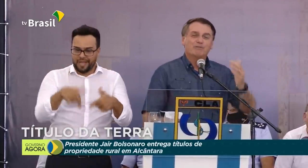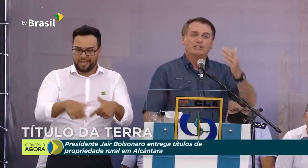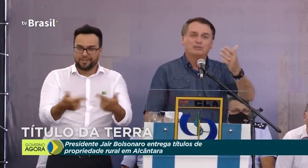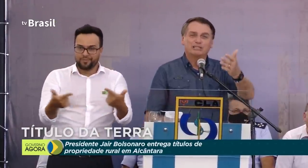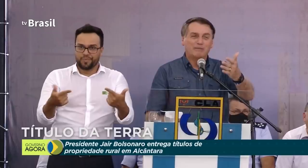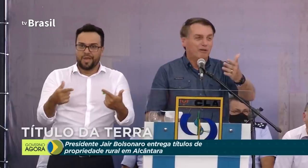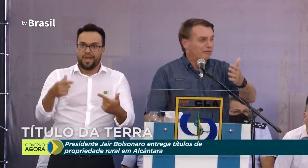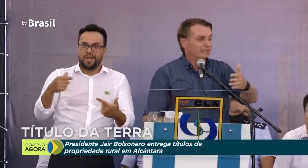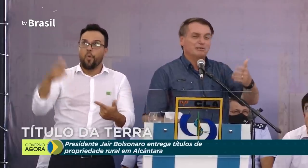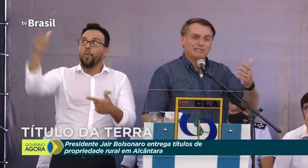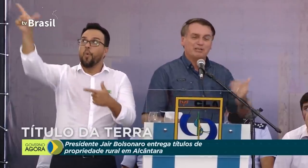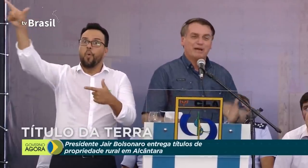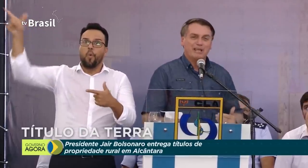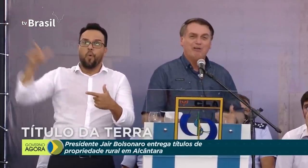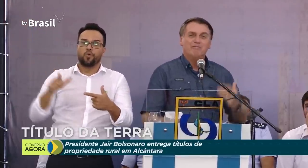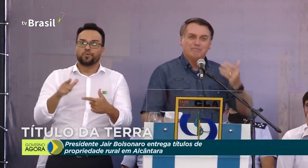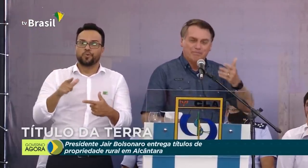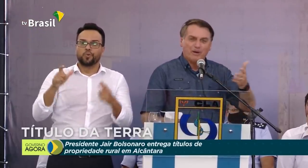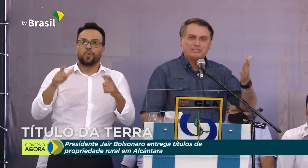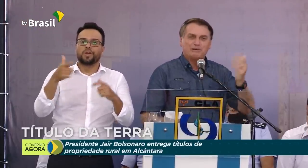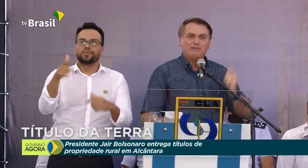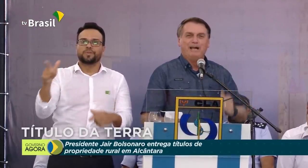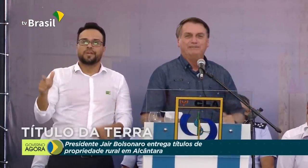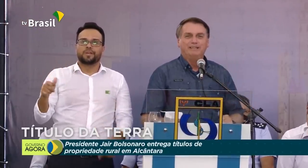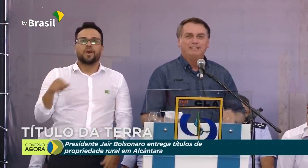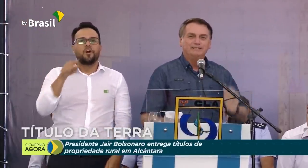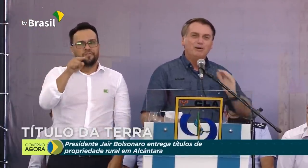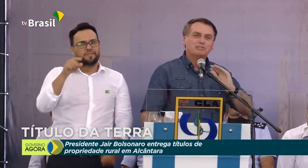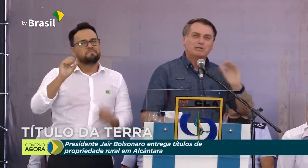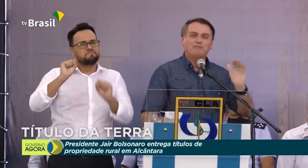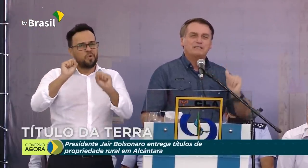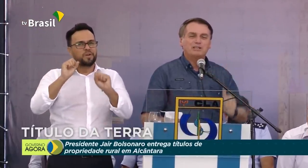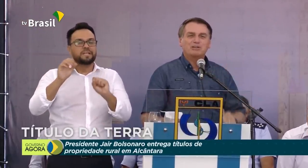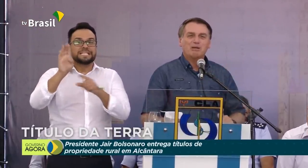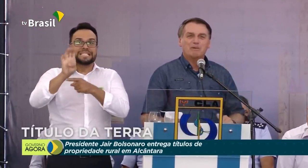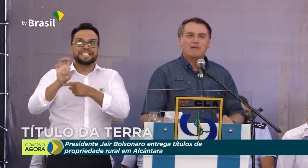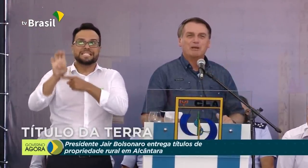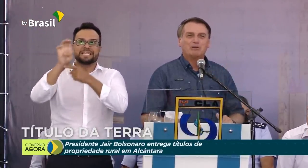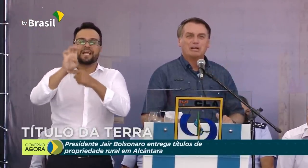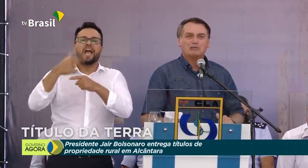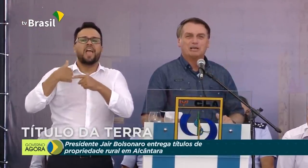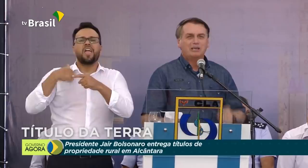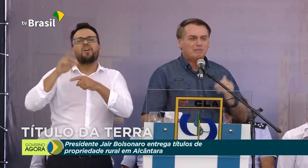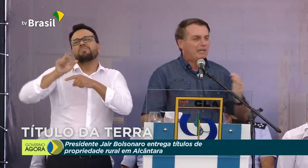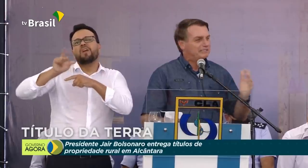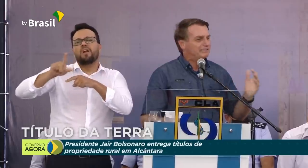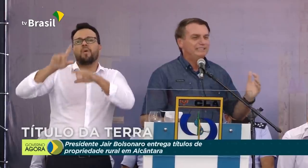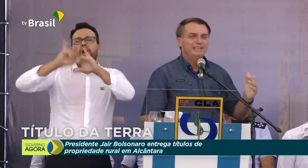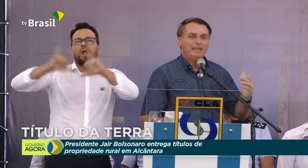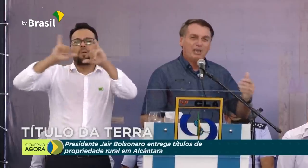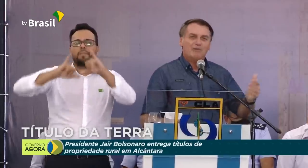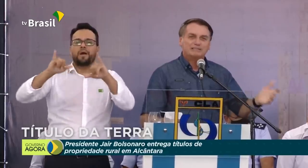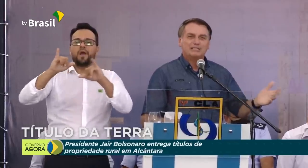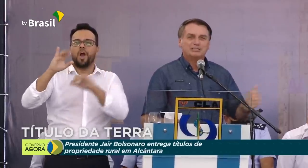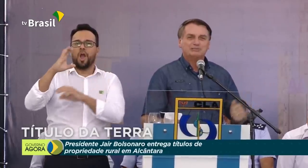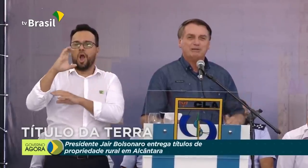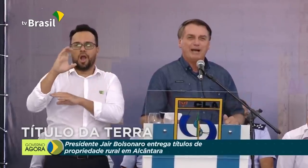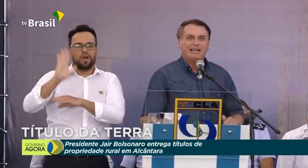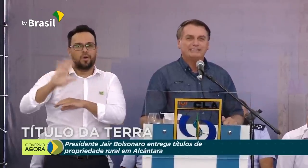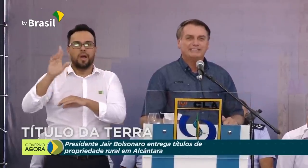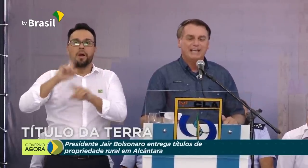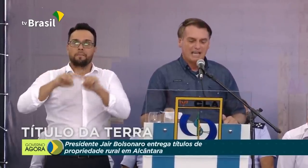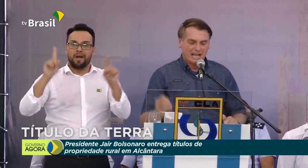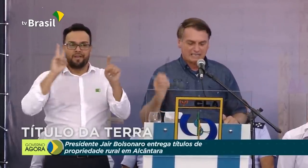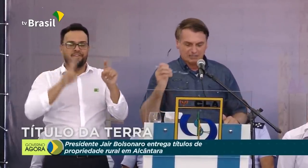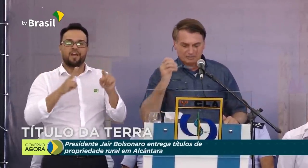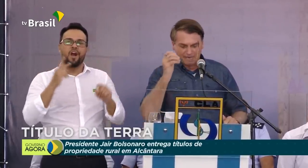Quem porventura está me ouvindo, não está no Maranhão, pode provar. Não estou fazendo campanha para a Coca-Cola. Realmente é um atrativo a